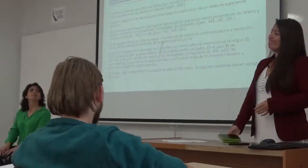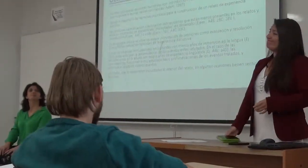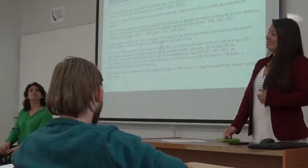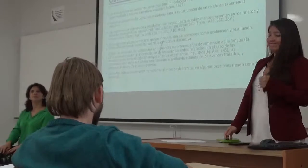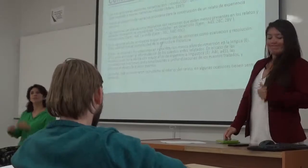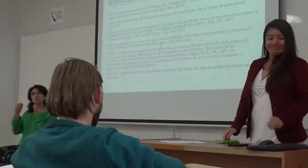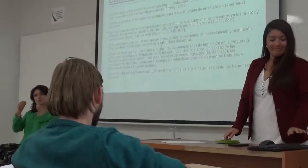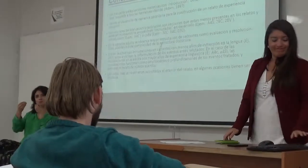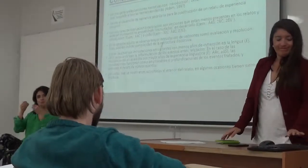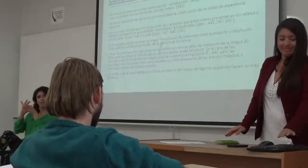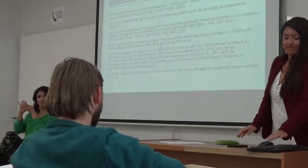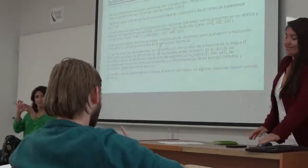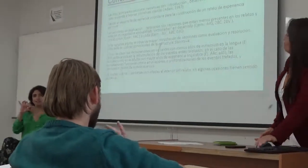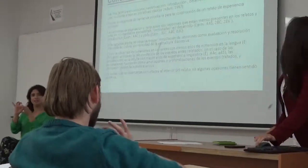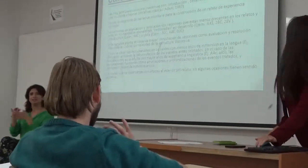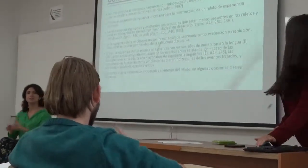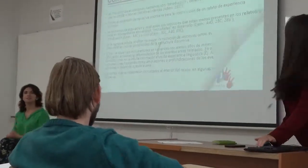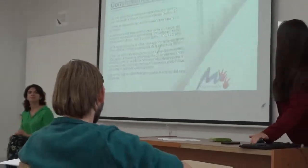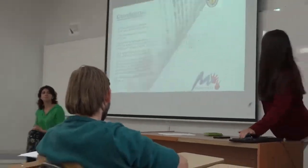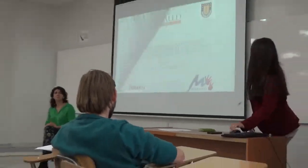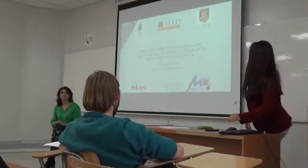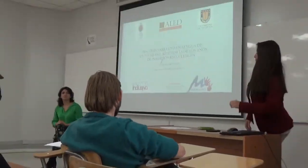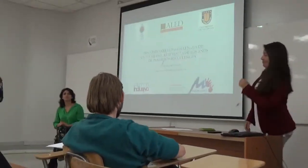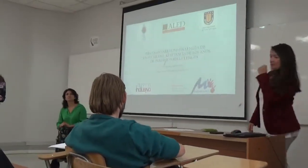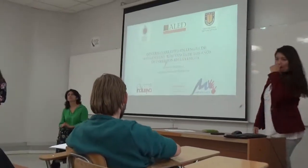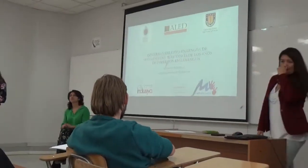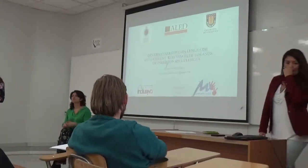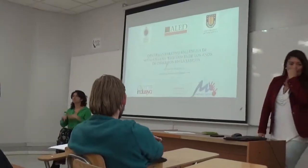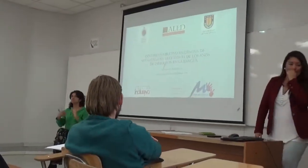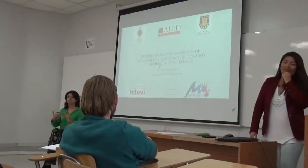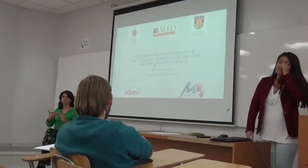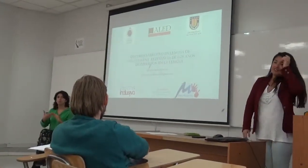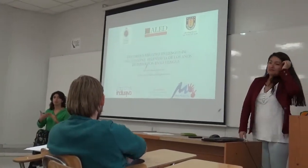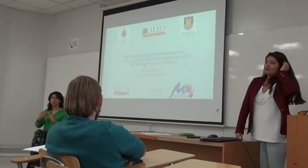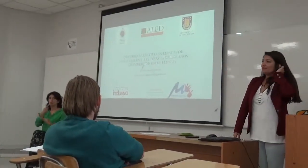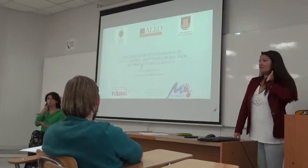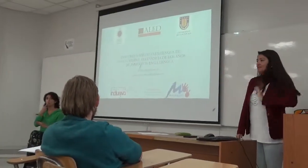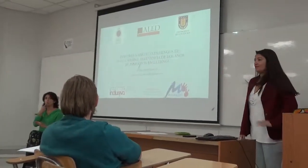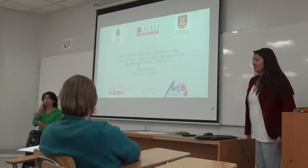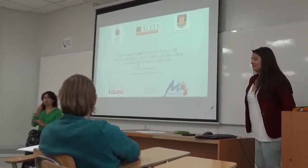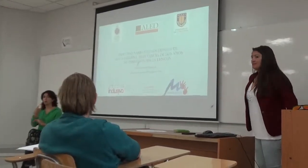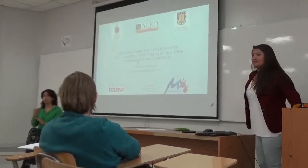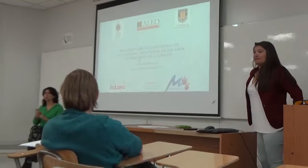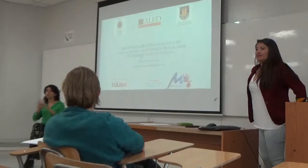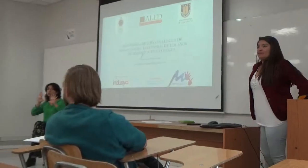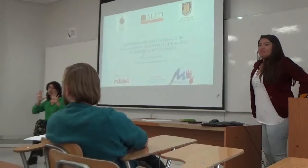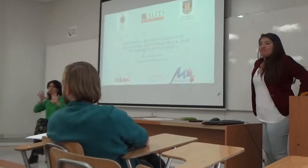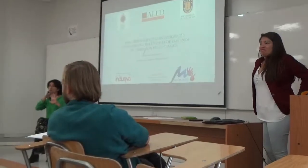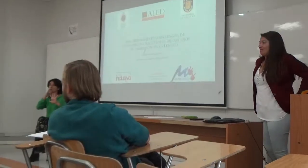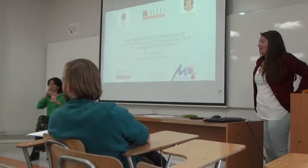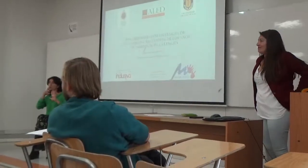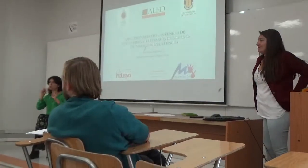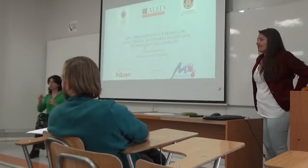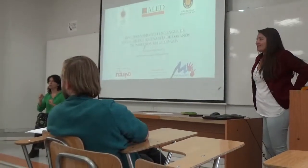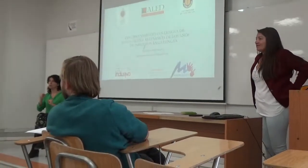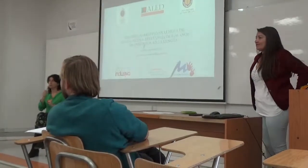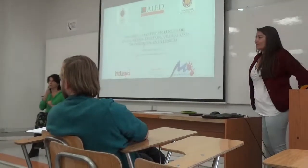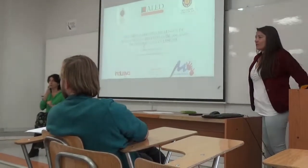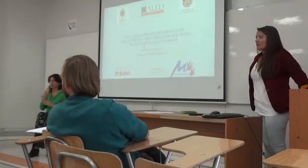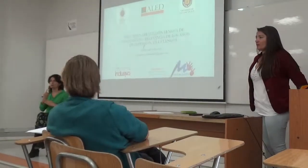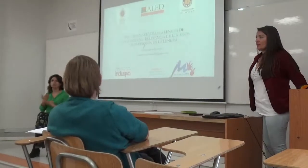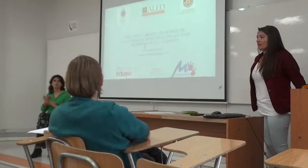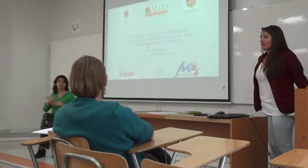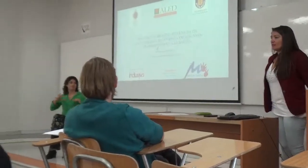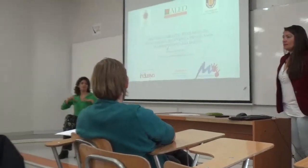Muchas gracias. ¿Hay preguntas? Tenemos todavía unos 10 minutos para hacer preguntas. Bueno,